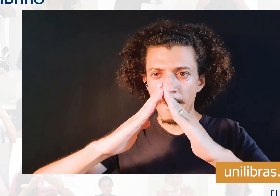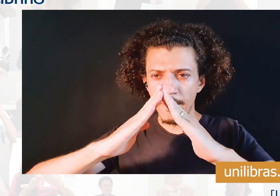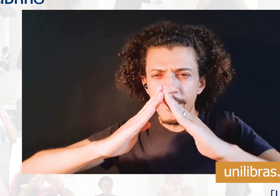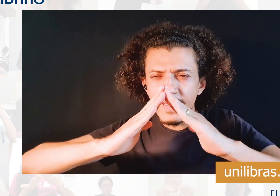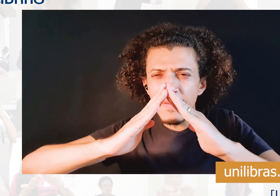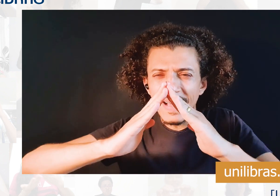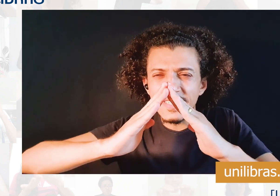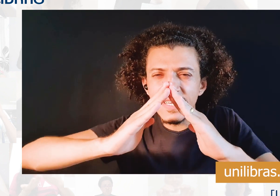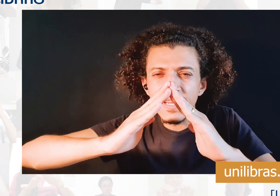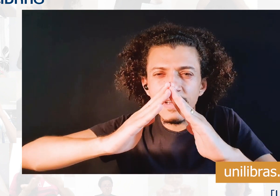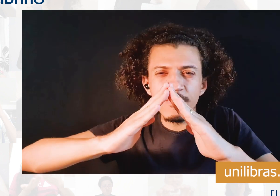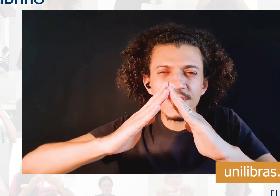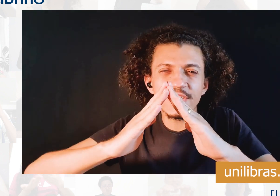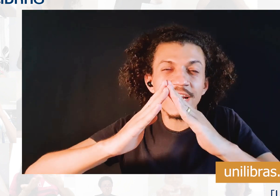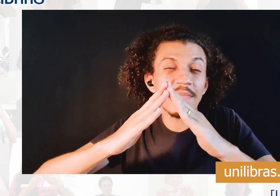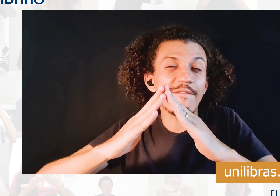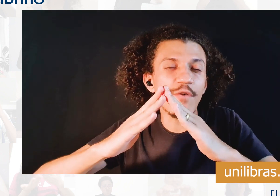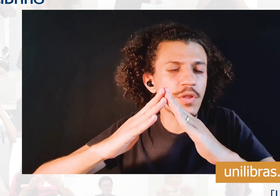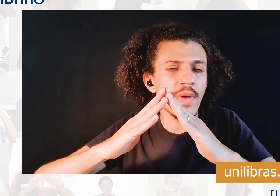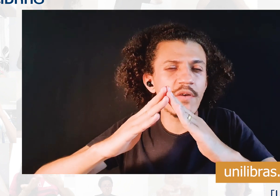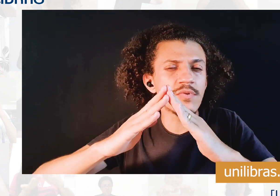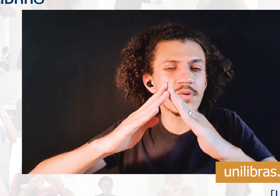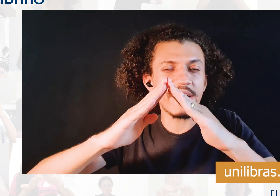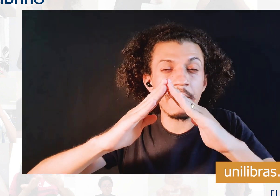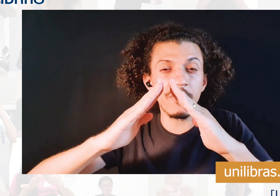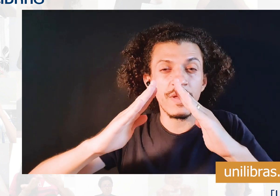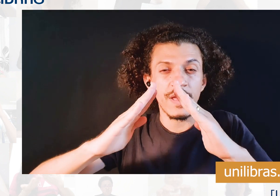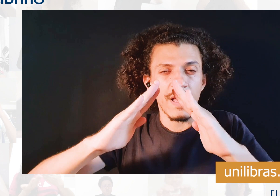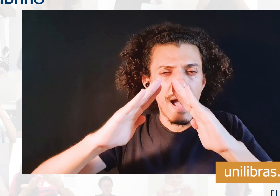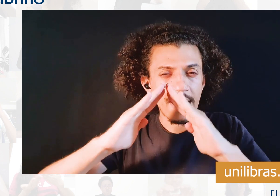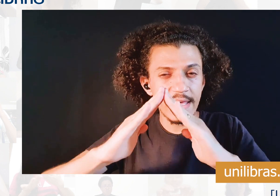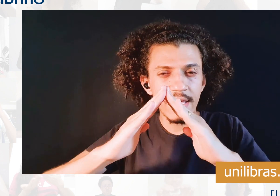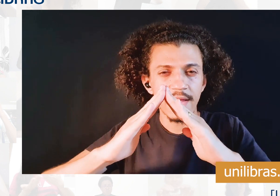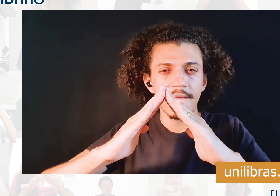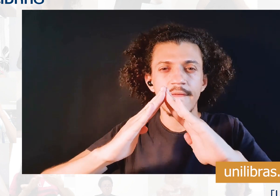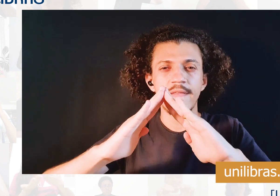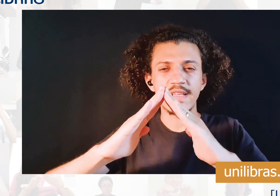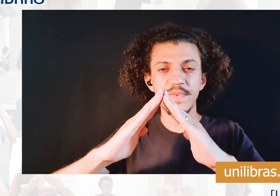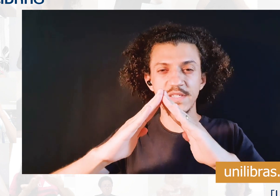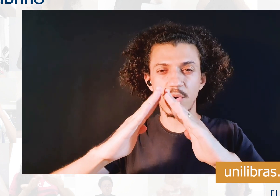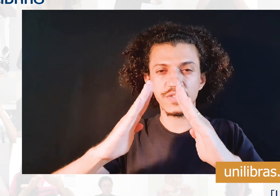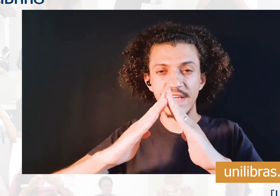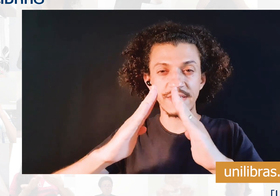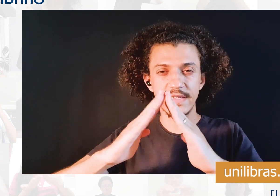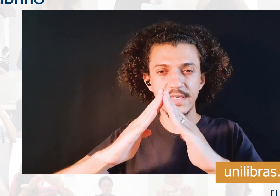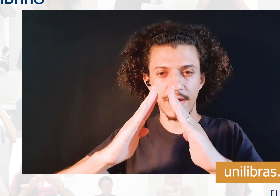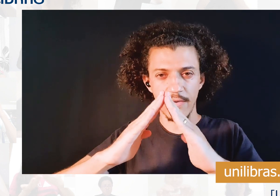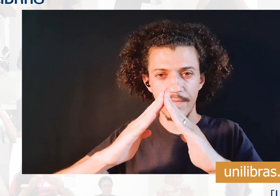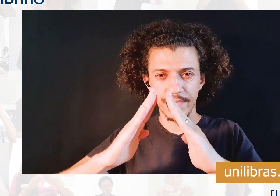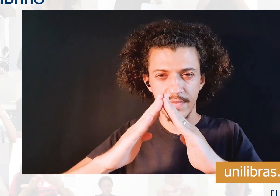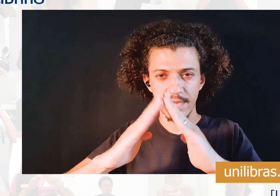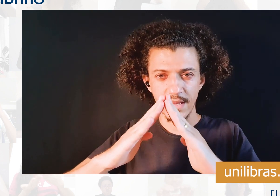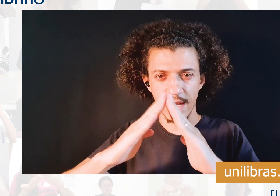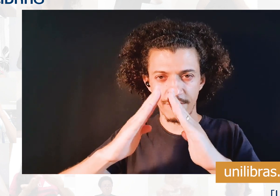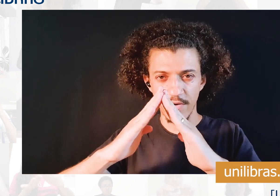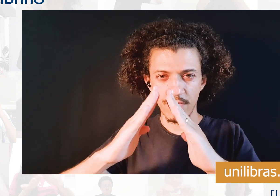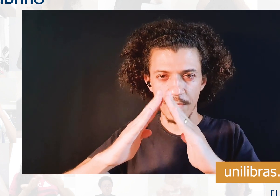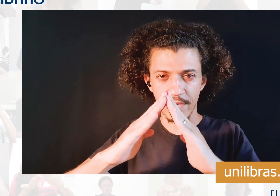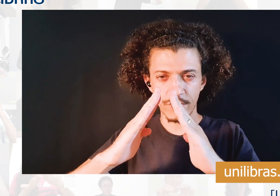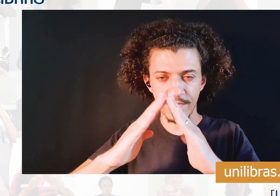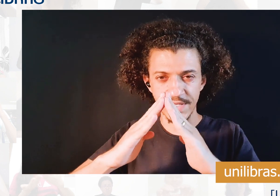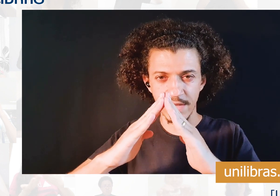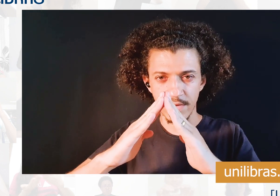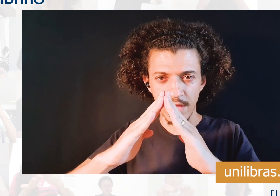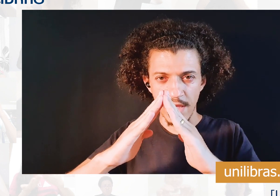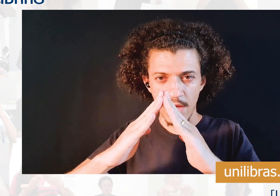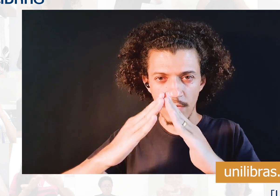Agora, imagina você tirando uma foto aí com o seu cérebro aqui das minhas mãos fazendo esse sinal. Gravou? Como é